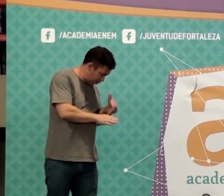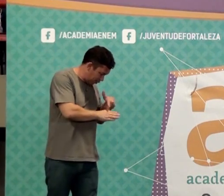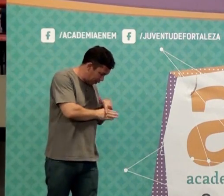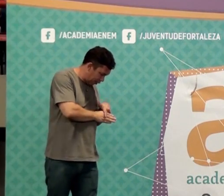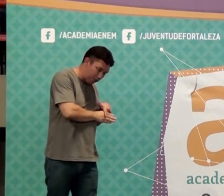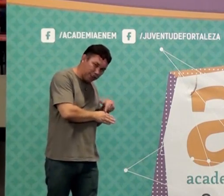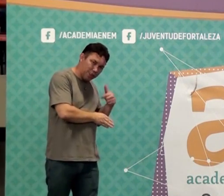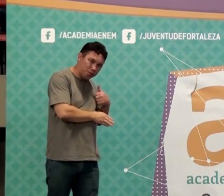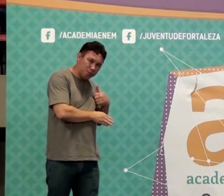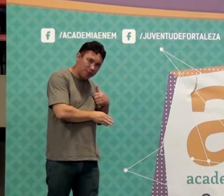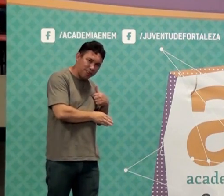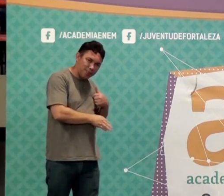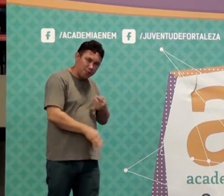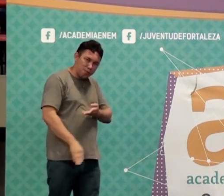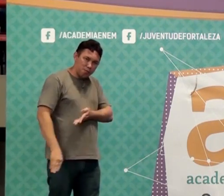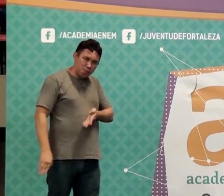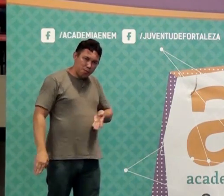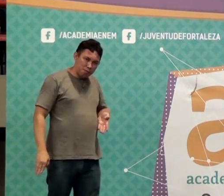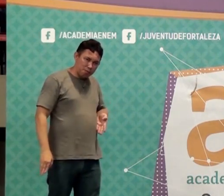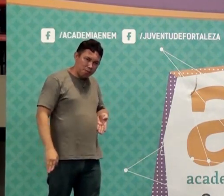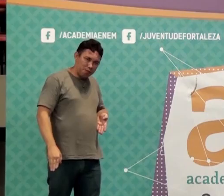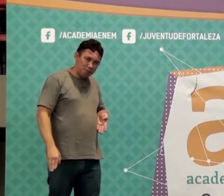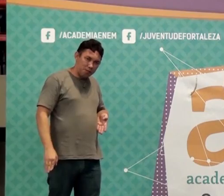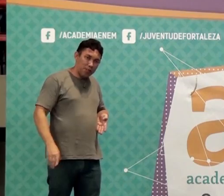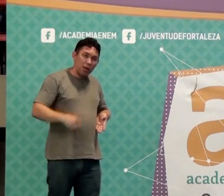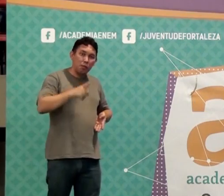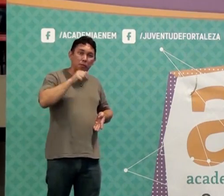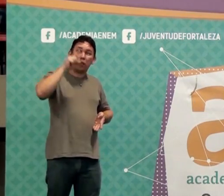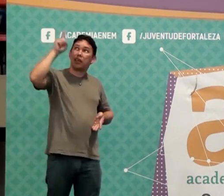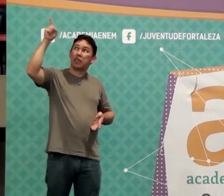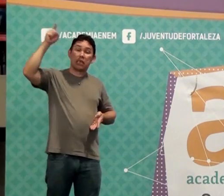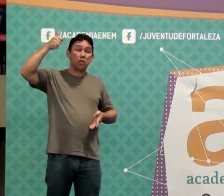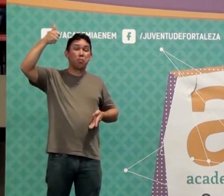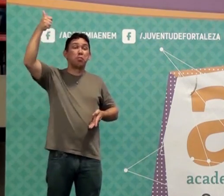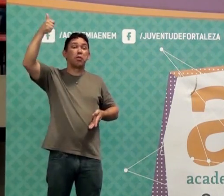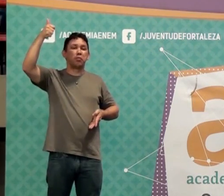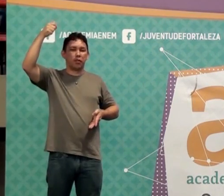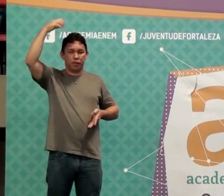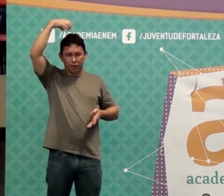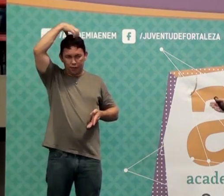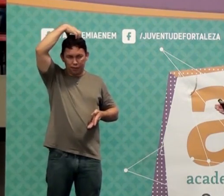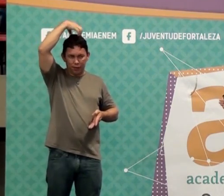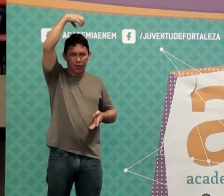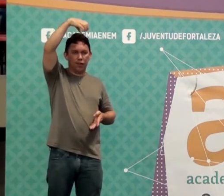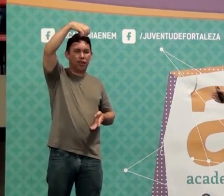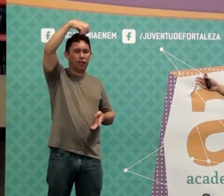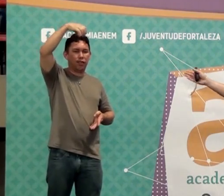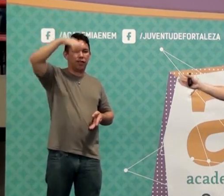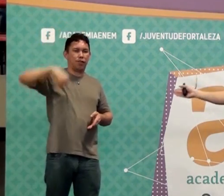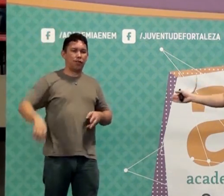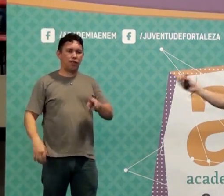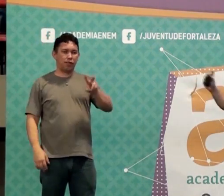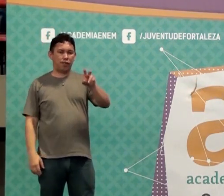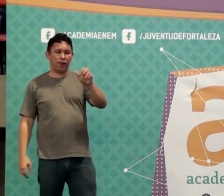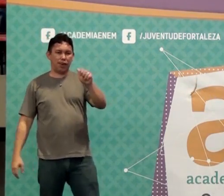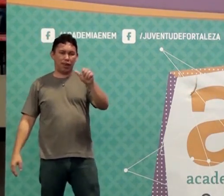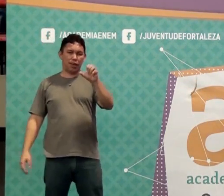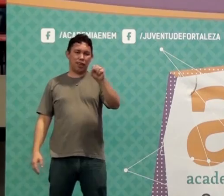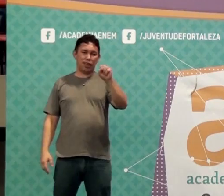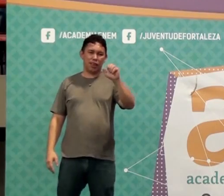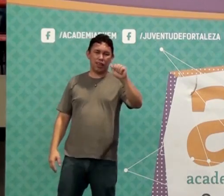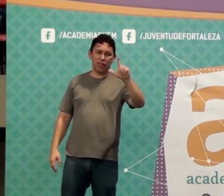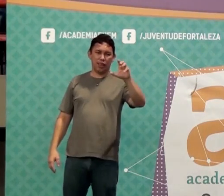tem níveis de nobreza. Vamos supor que eu seja um barão. Eu sou suzerano de vários cavaleiros. Mas tem um marquês que